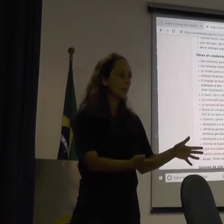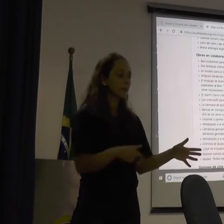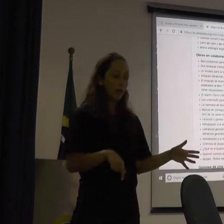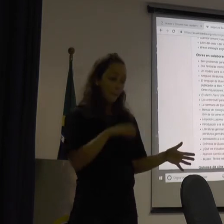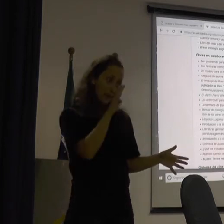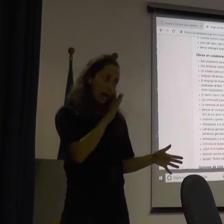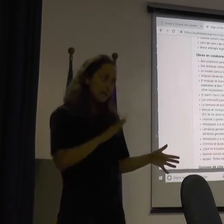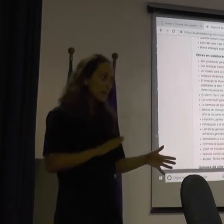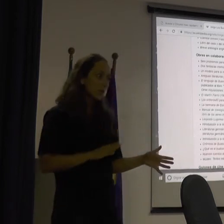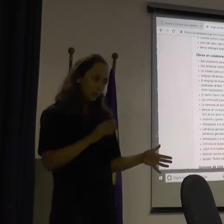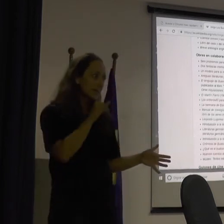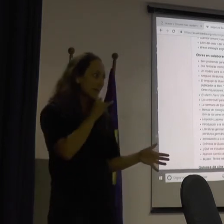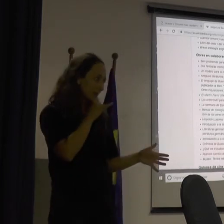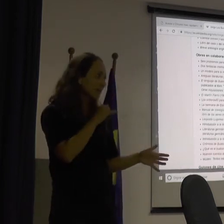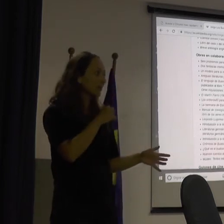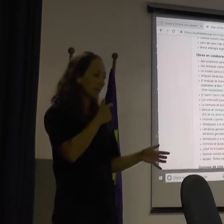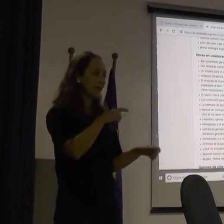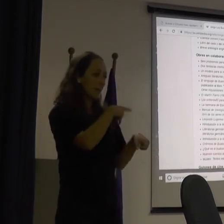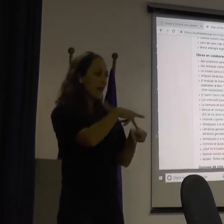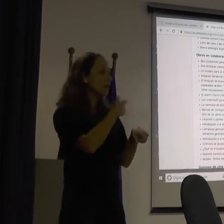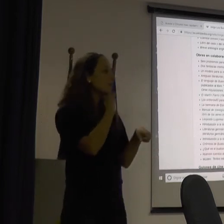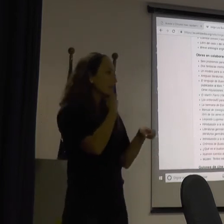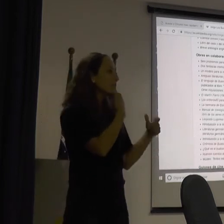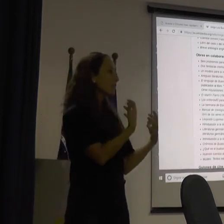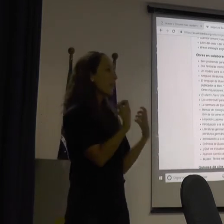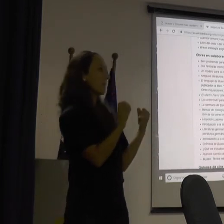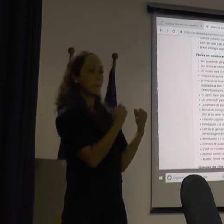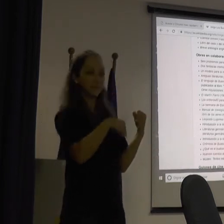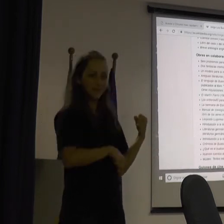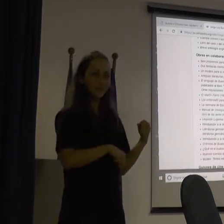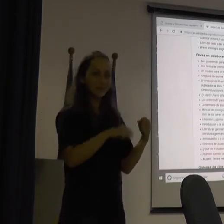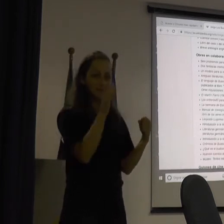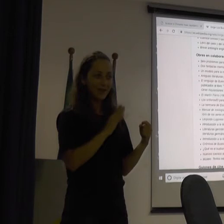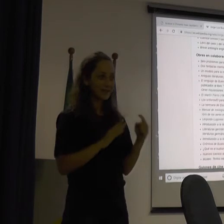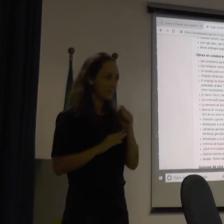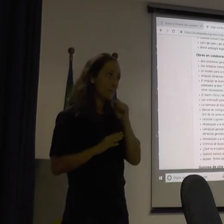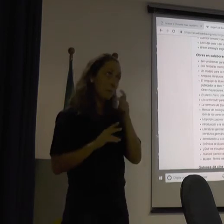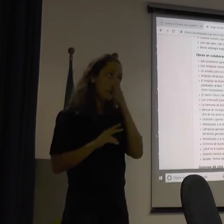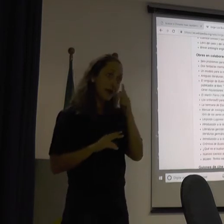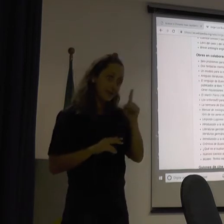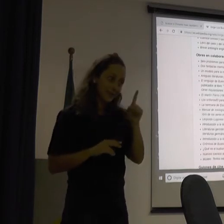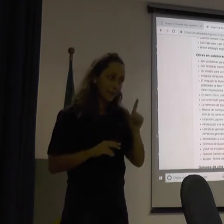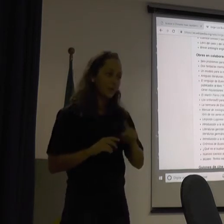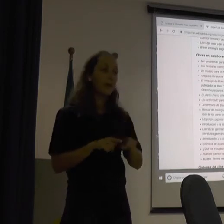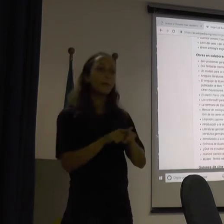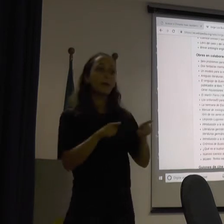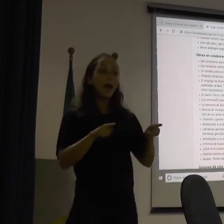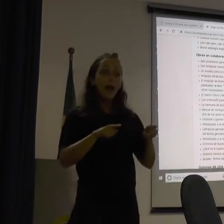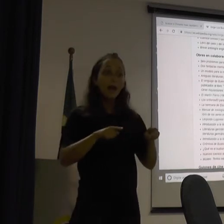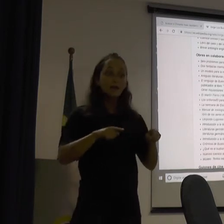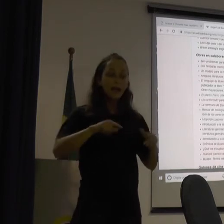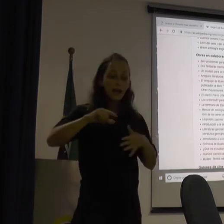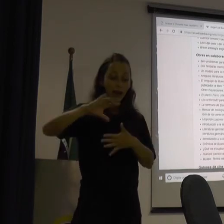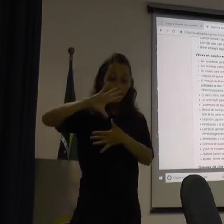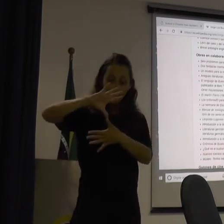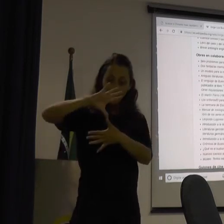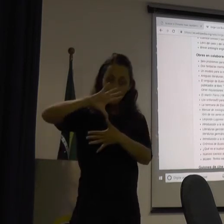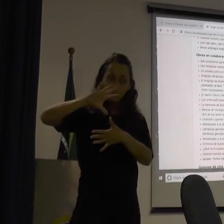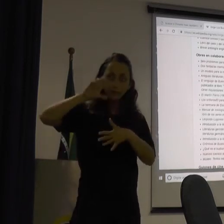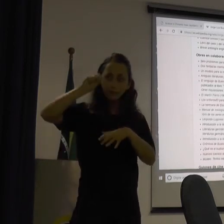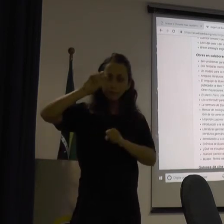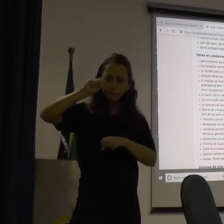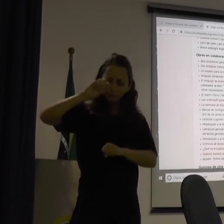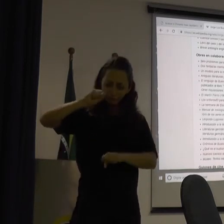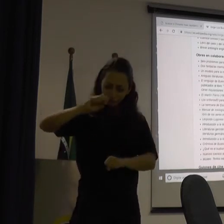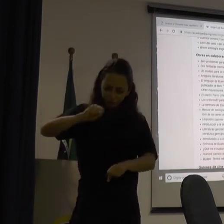ingleses não invadiram, né? Acho que não invadiram. Aqui no resto das Américas, eu acho que eles entraram em todo